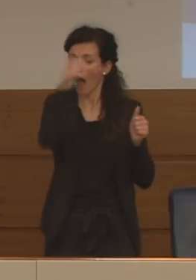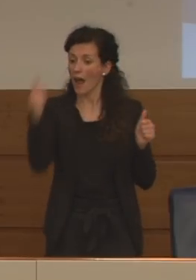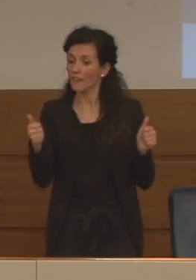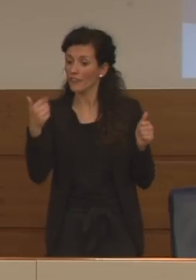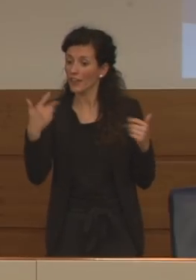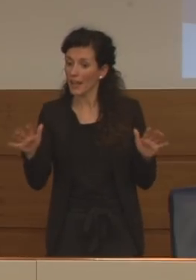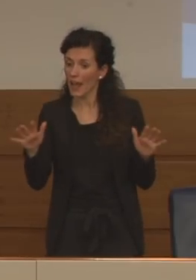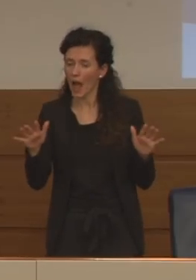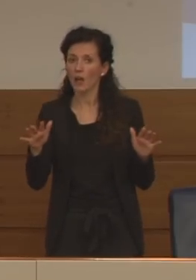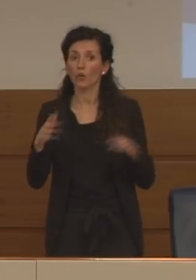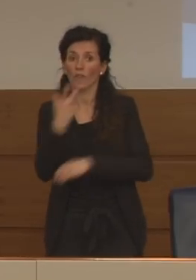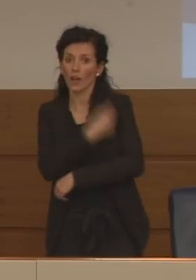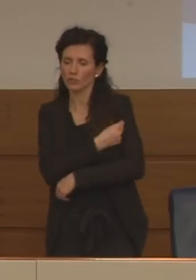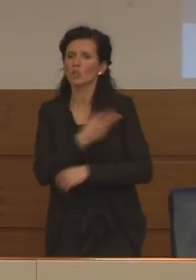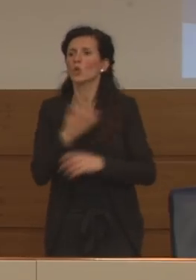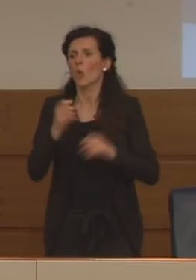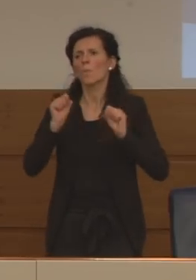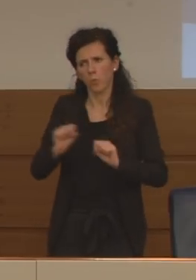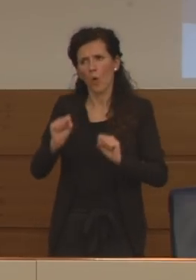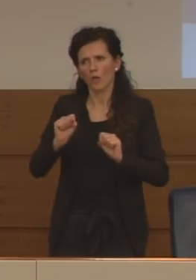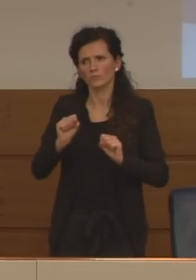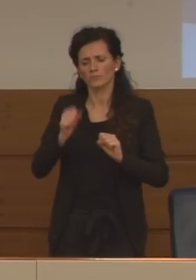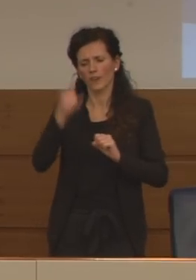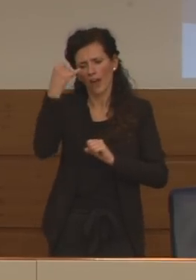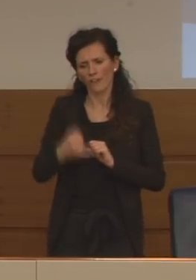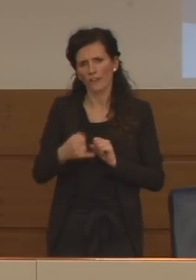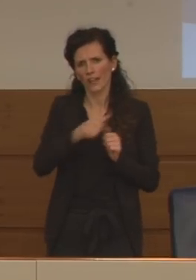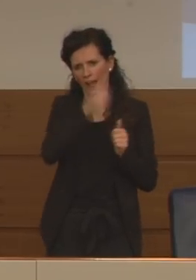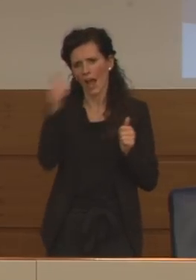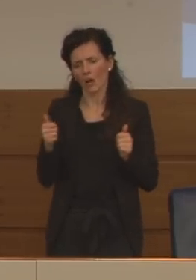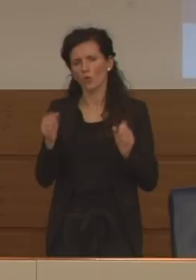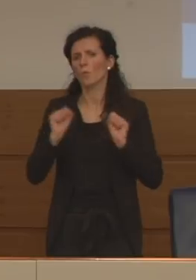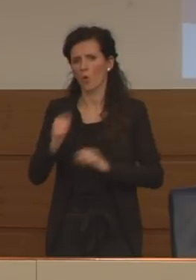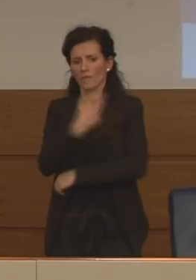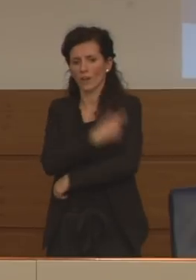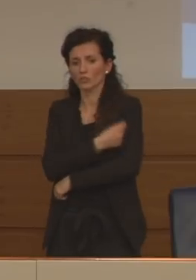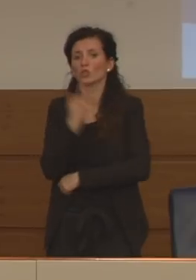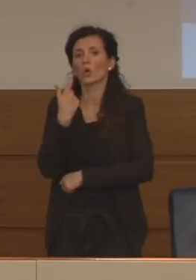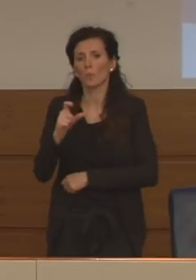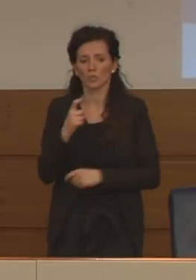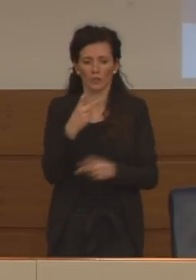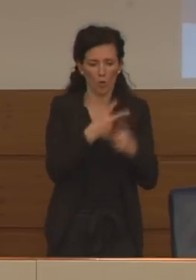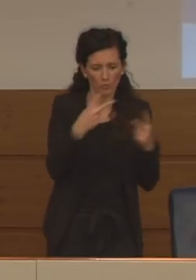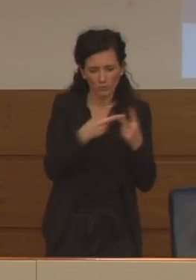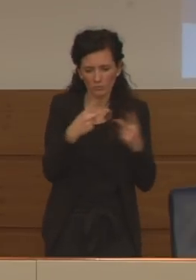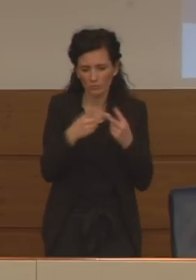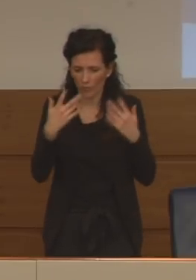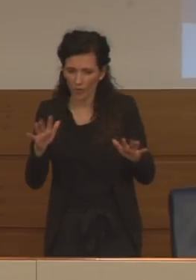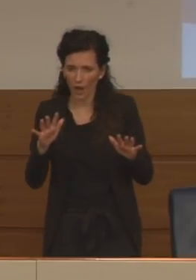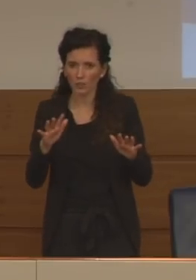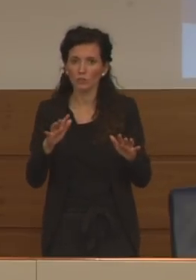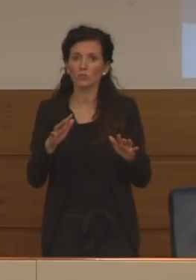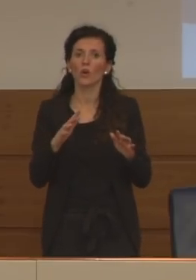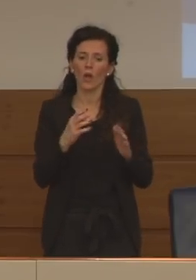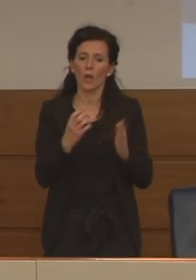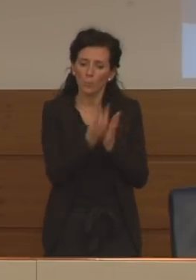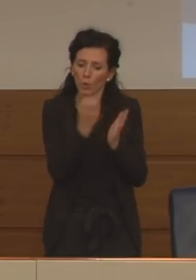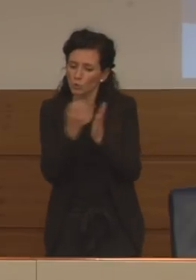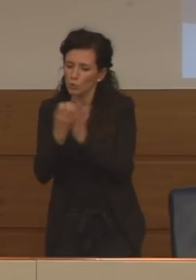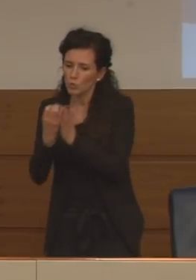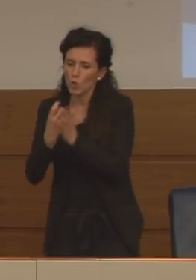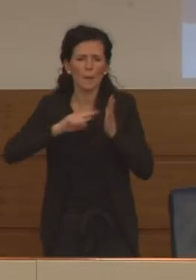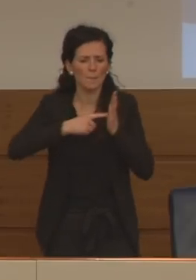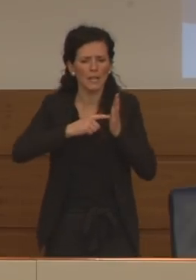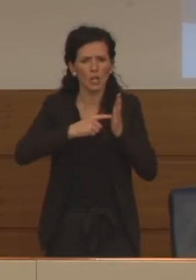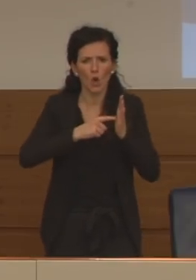la risposta e potremmo averlo perché avere un vaccino vuol dire averlo testato ma averlo anche prodotto i milioni di dosi e